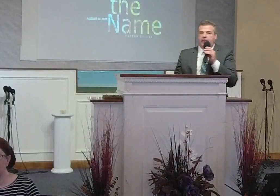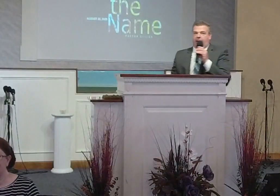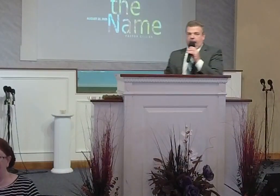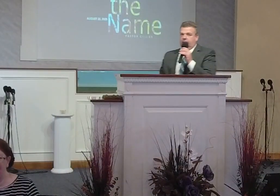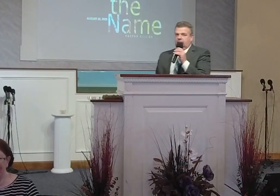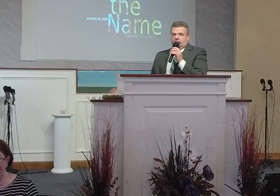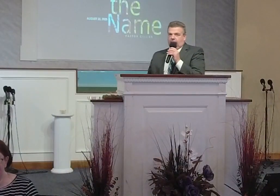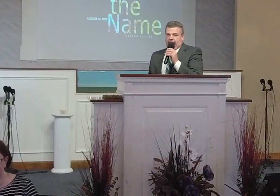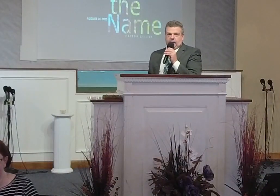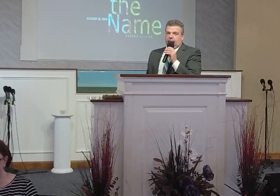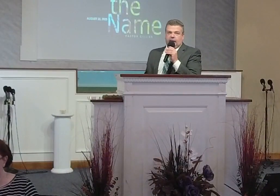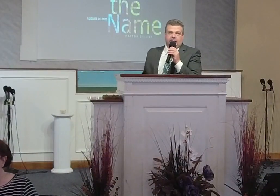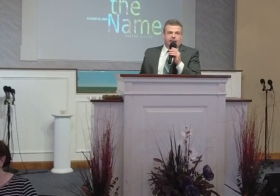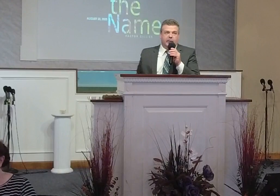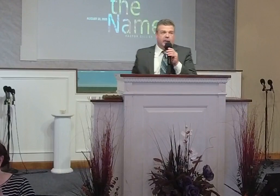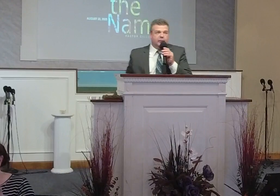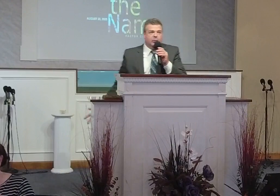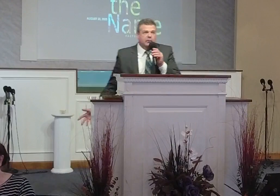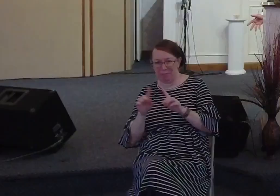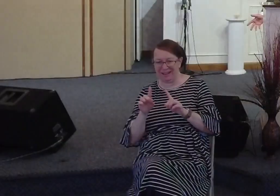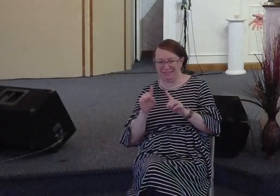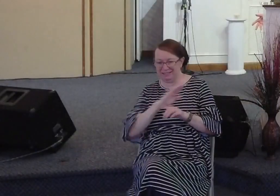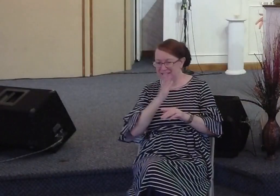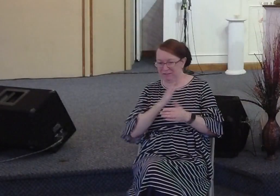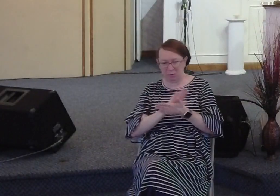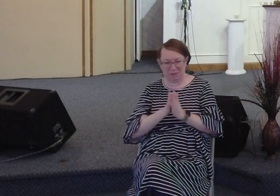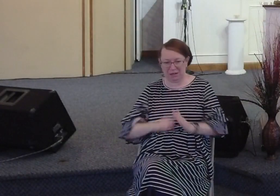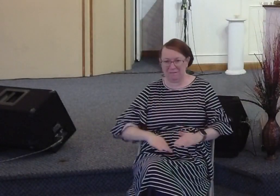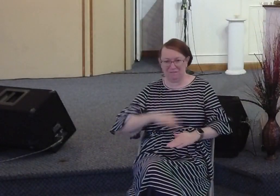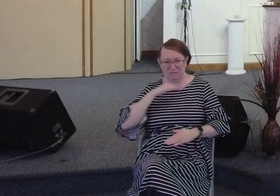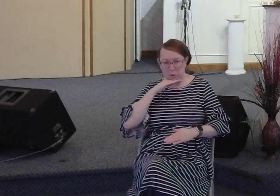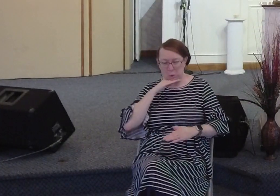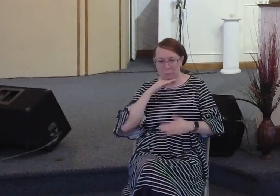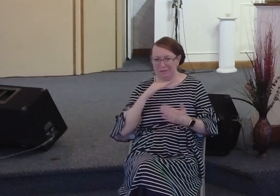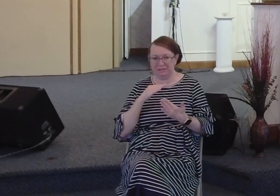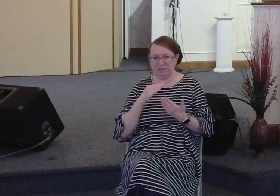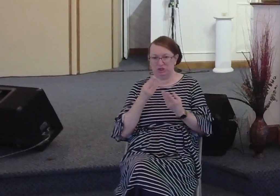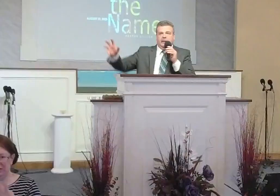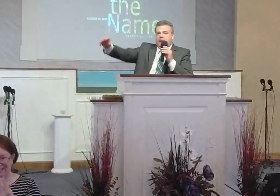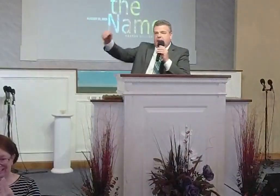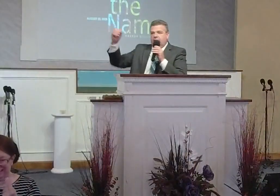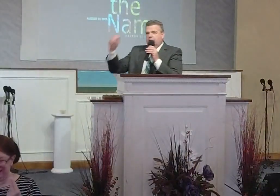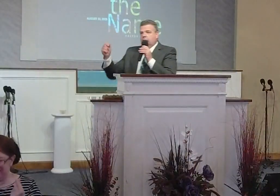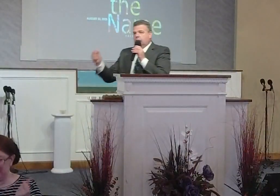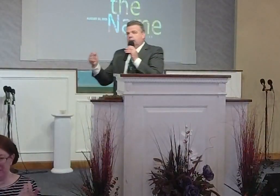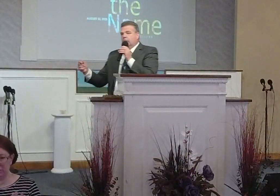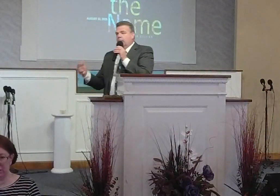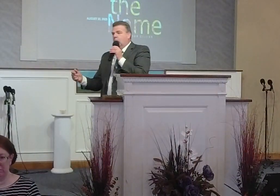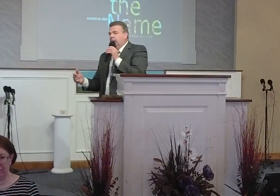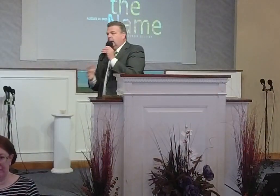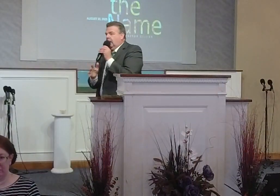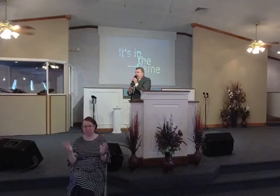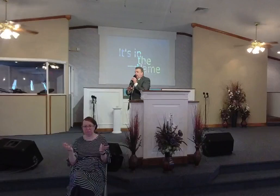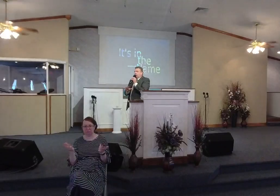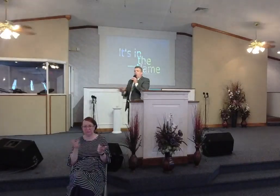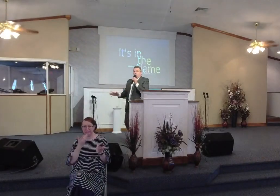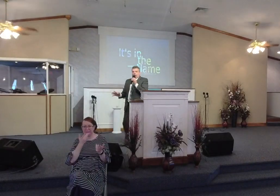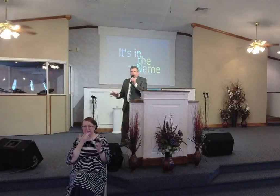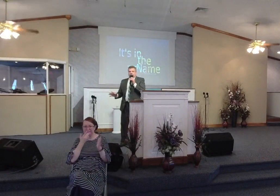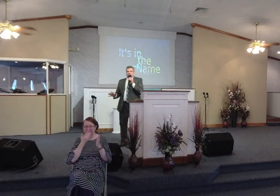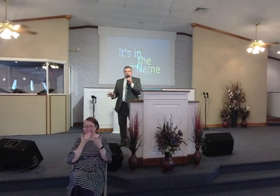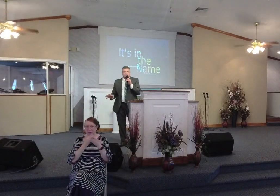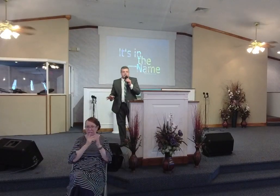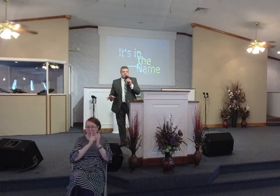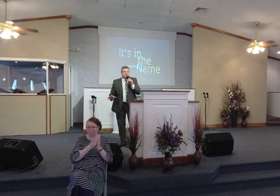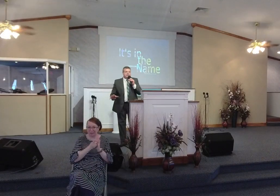como un caramelo que sabe bien en tu boca, pero nunca te podrá llenar. Se desaparece y se convierte